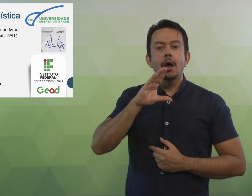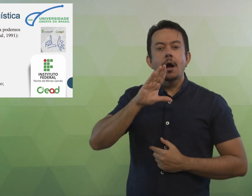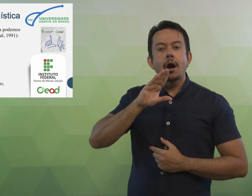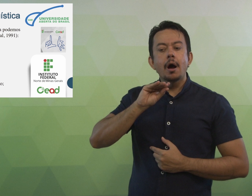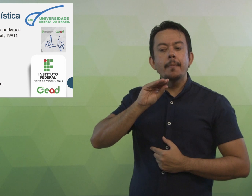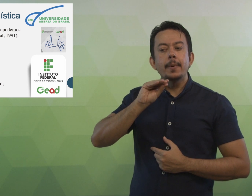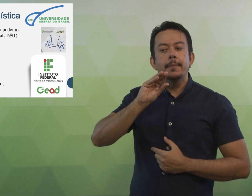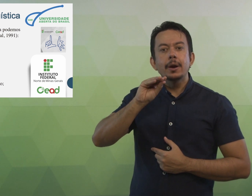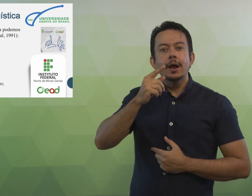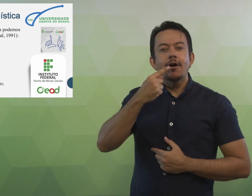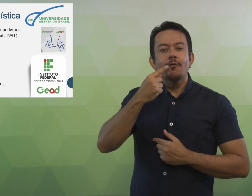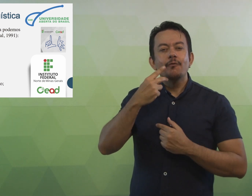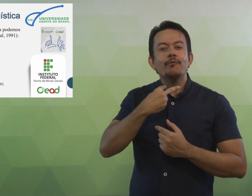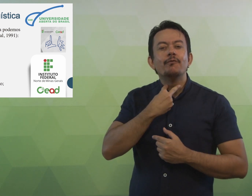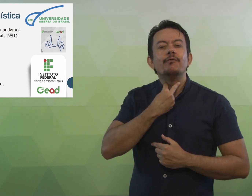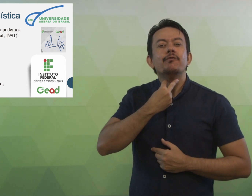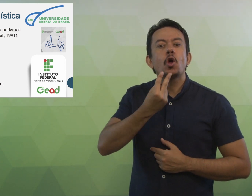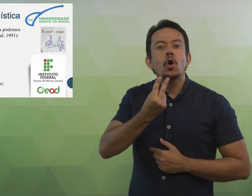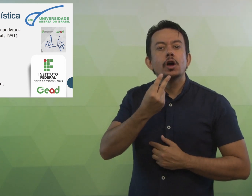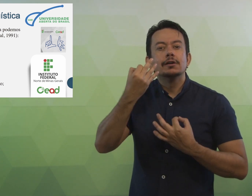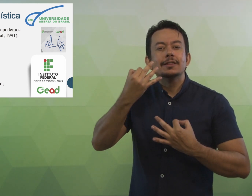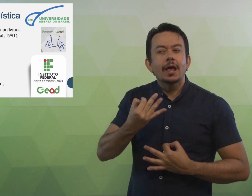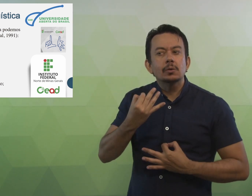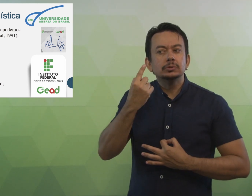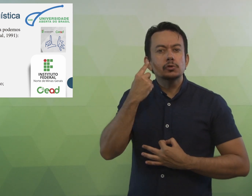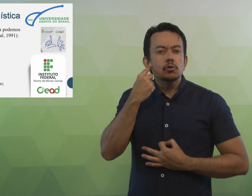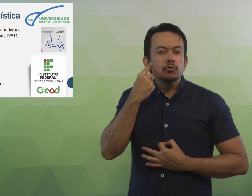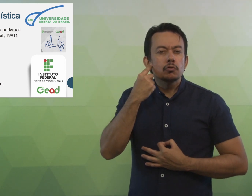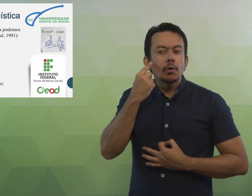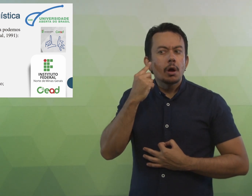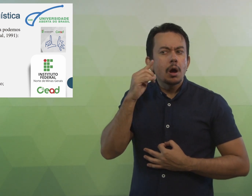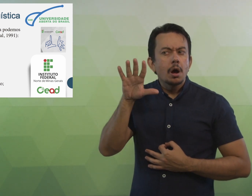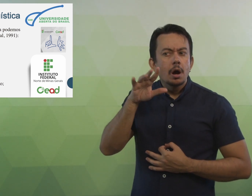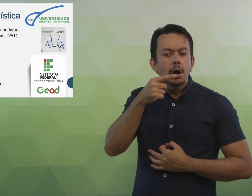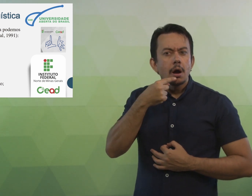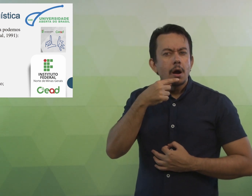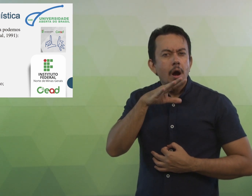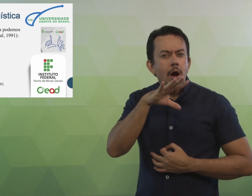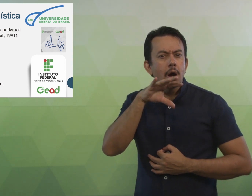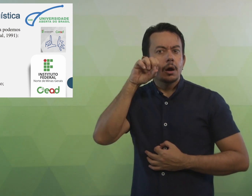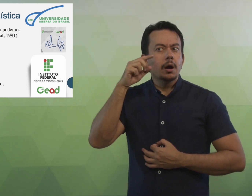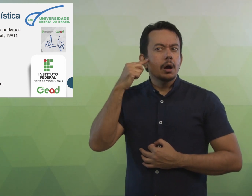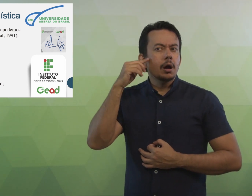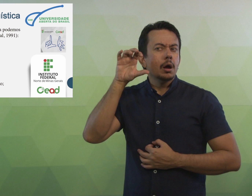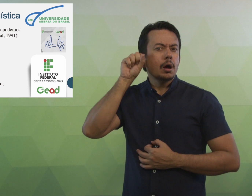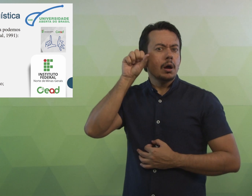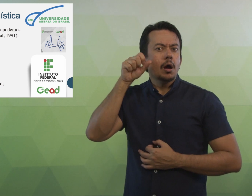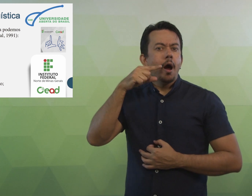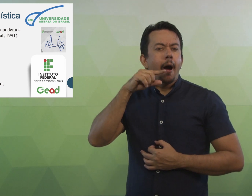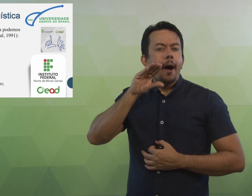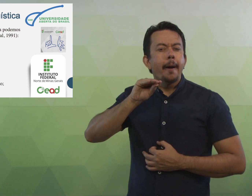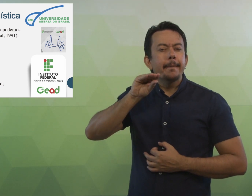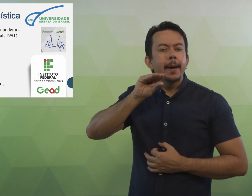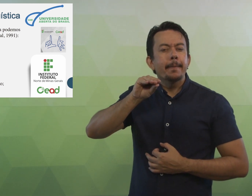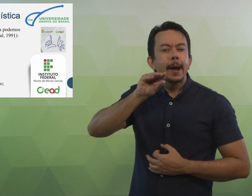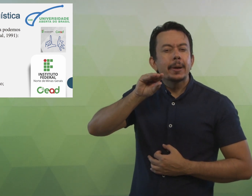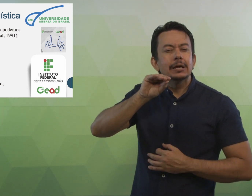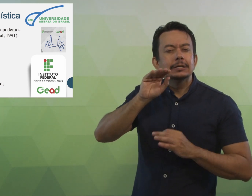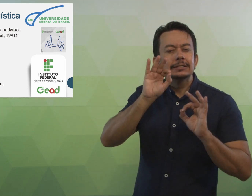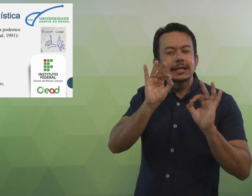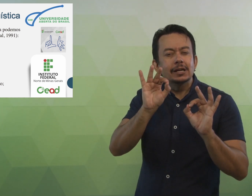observar três questões. Temos a questão da fala, da voz em si, como que a pessoa pronuncia